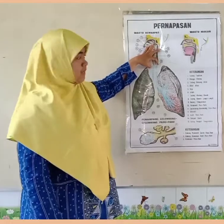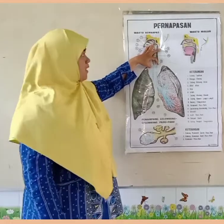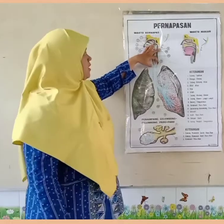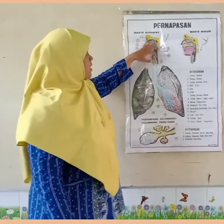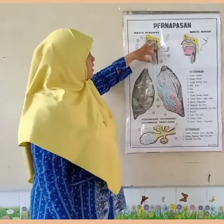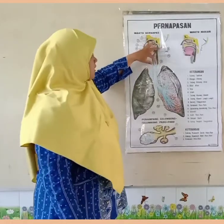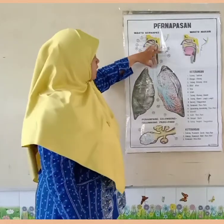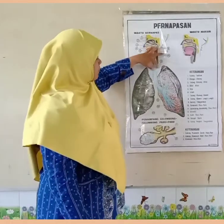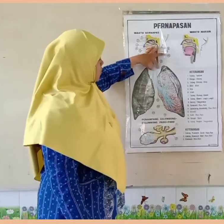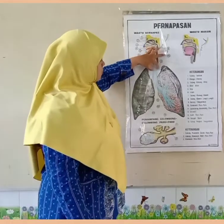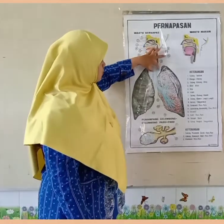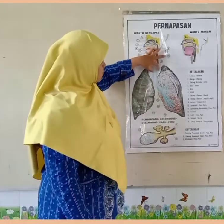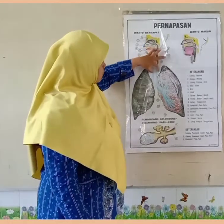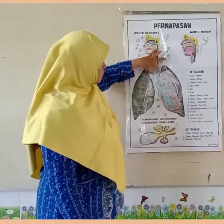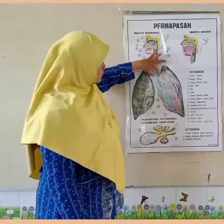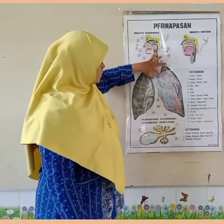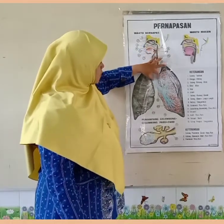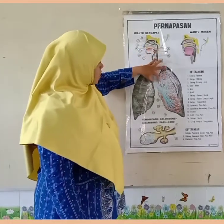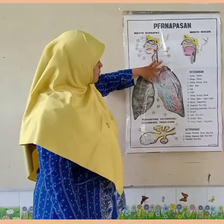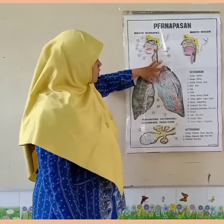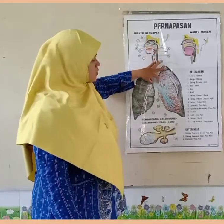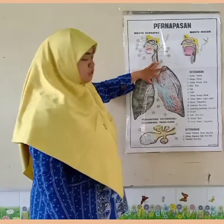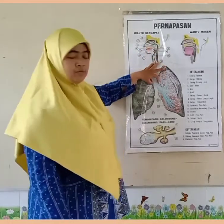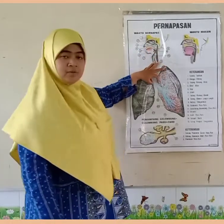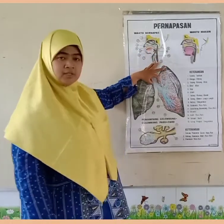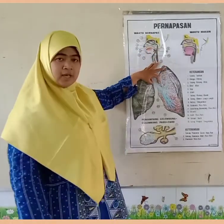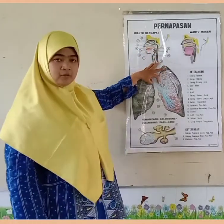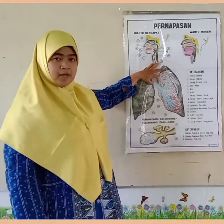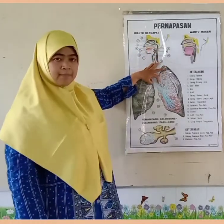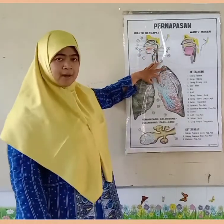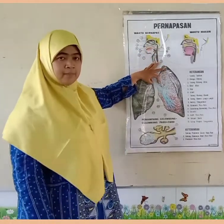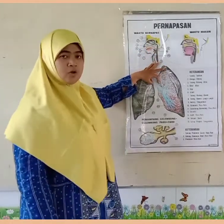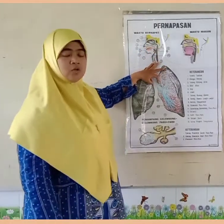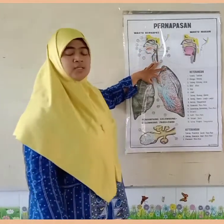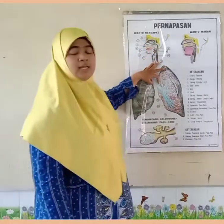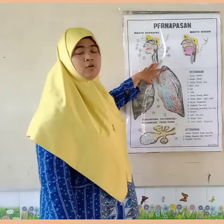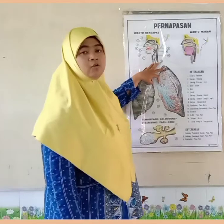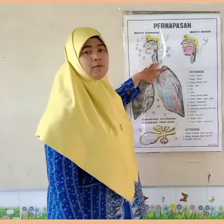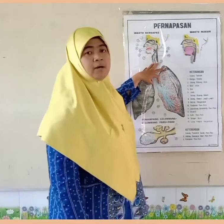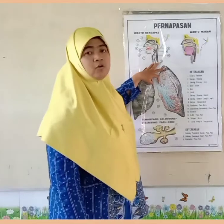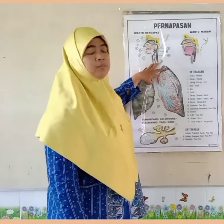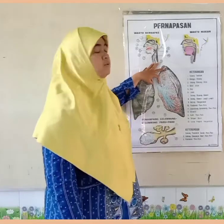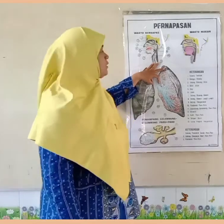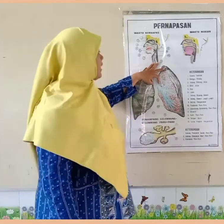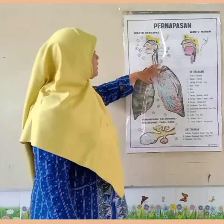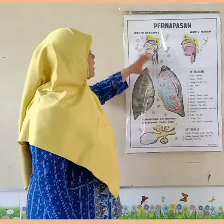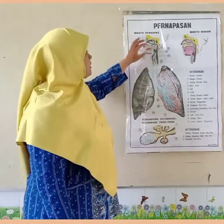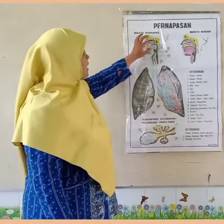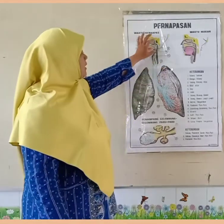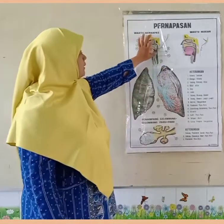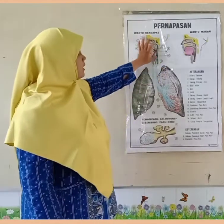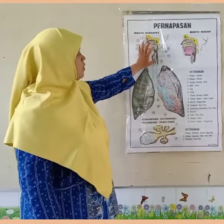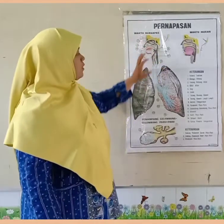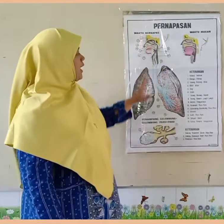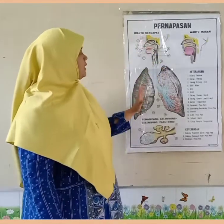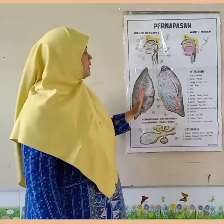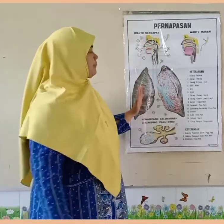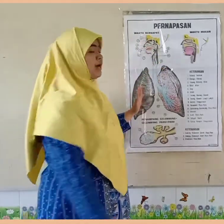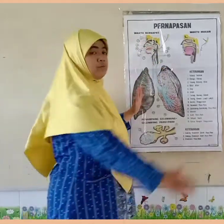Ya, jadi bronkus itu fungsinya untuk apa? Bronkus ini untuk menghubungkan dari tenggorokan ke